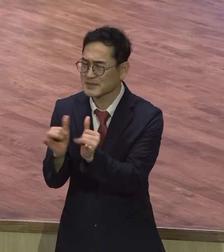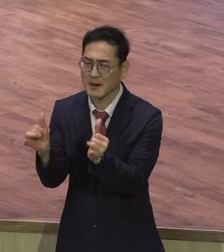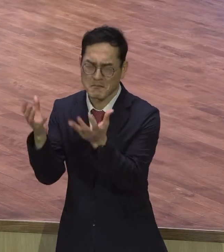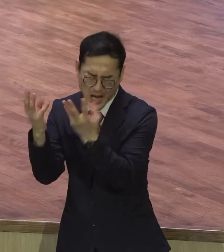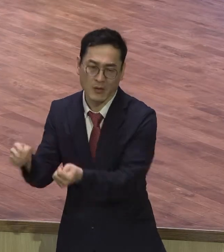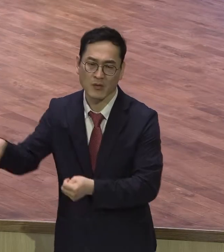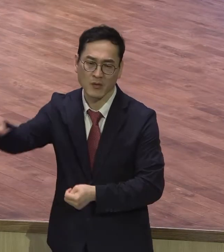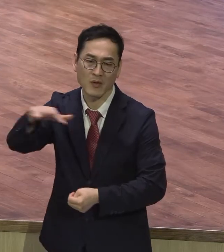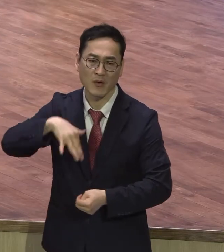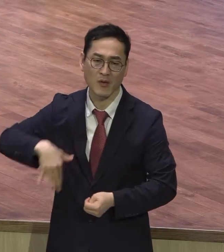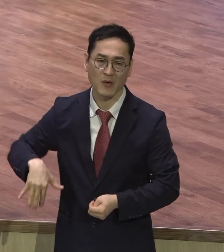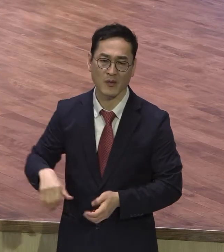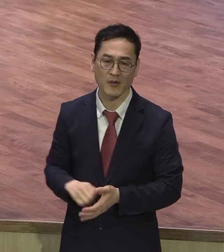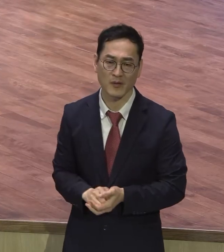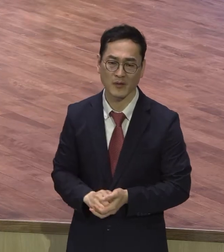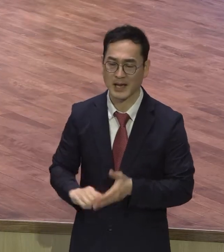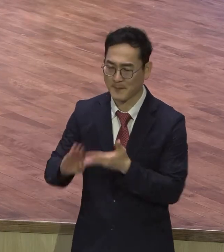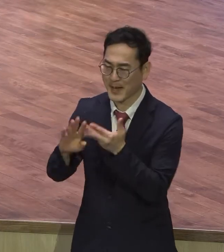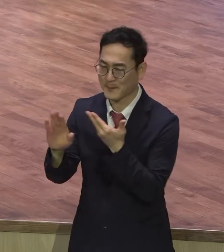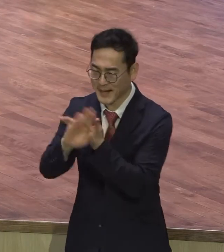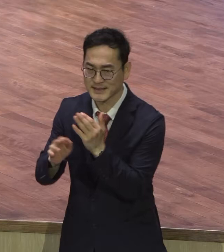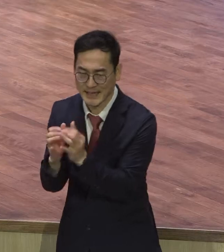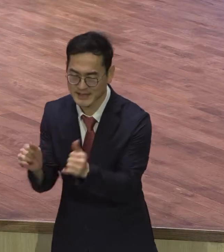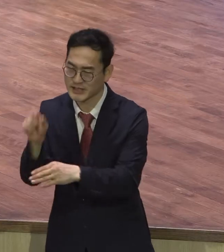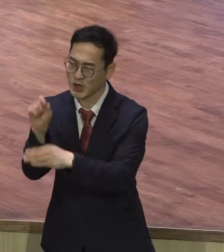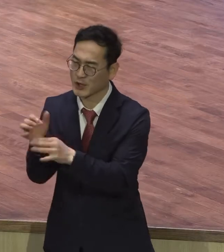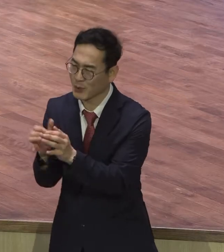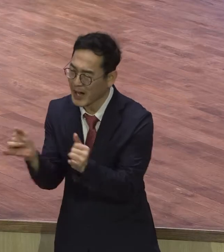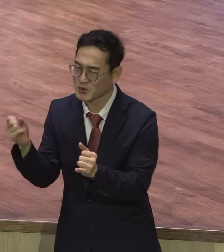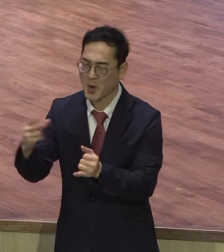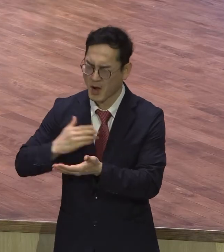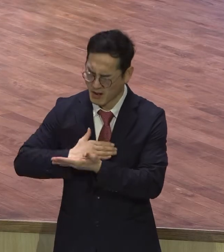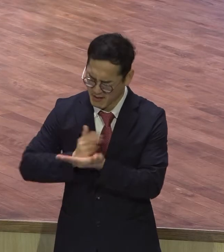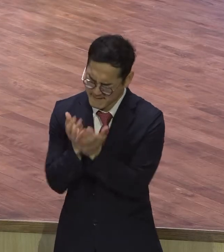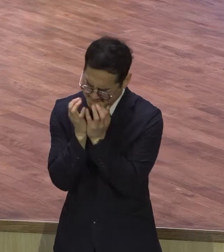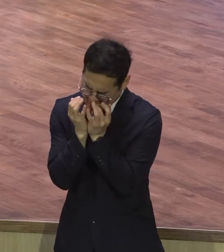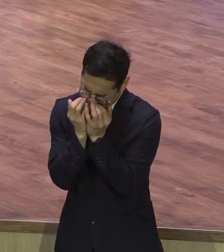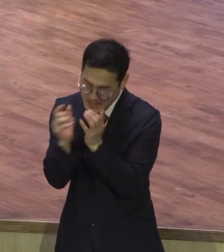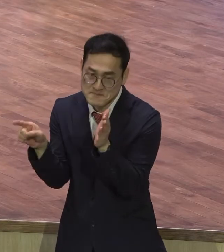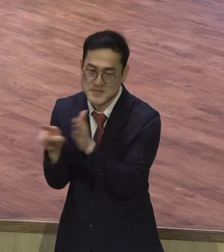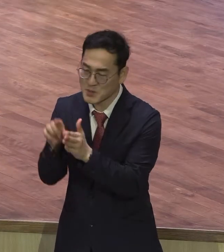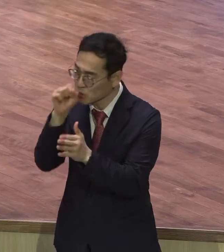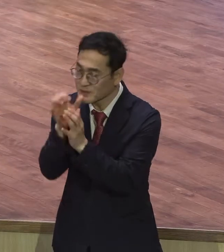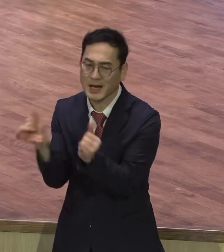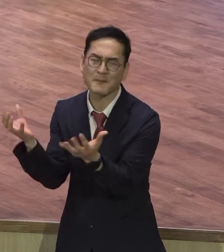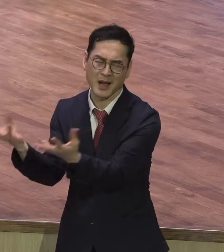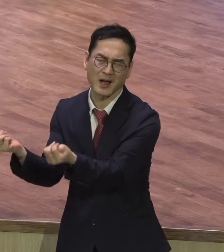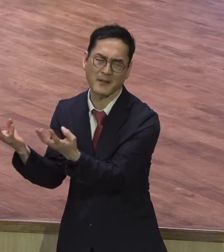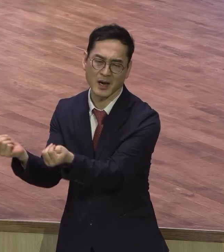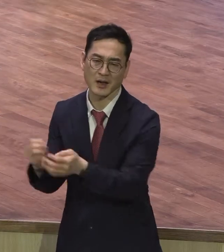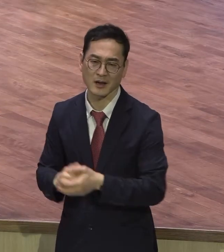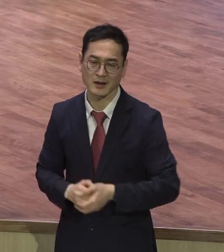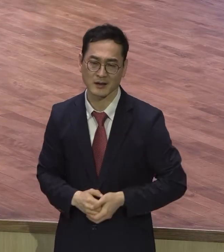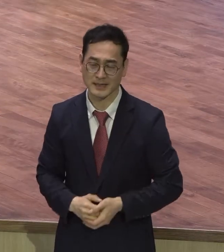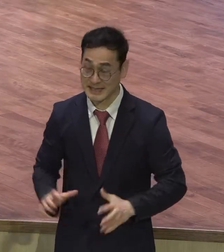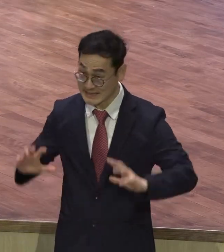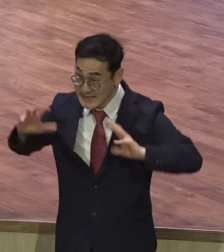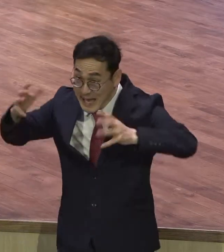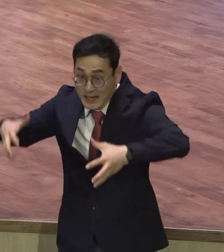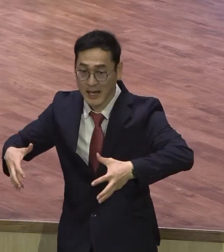얼마나 많아요. 이스라엘 전체다. 그럼 무슨 말이에요? 전 세계를 말해요. 전 인류의